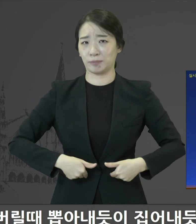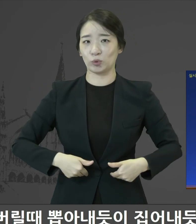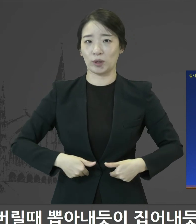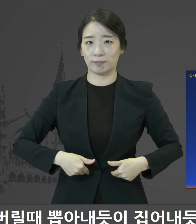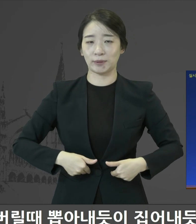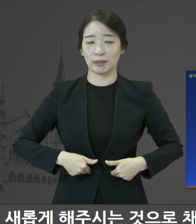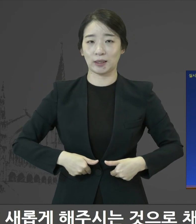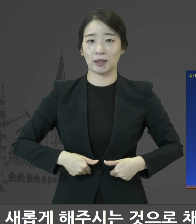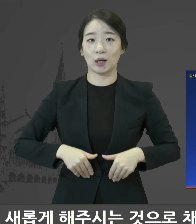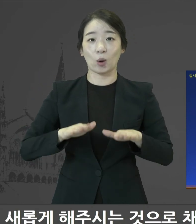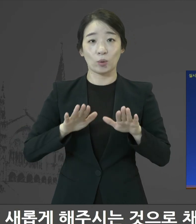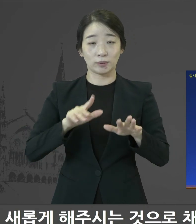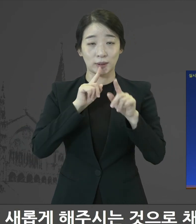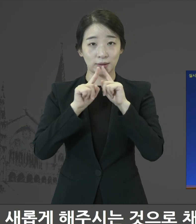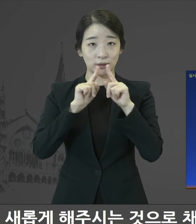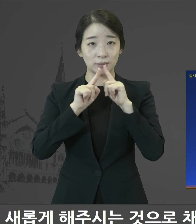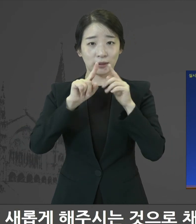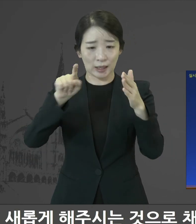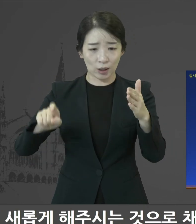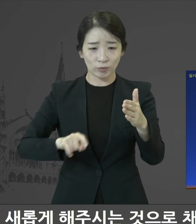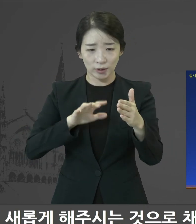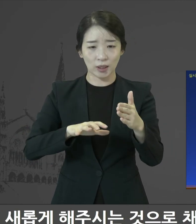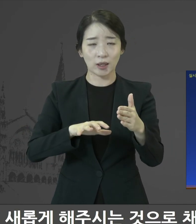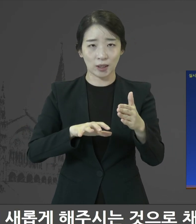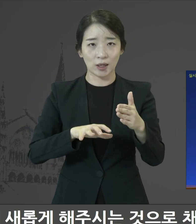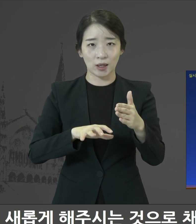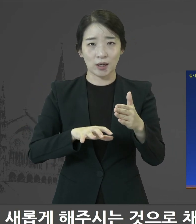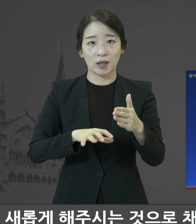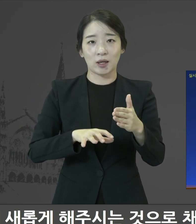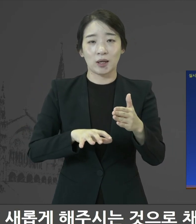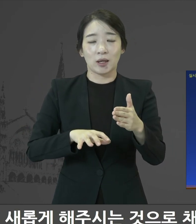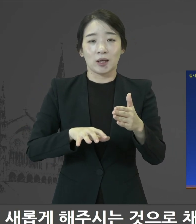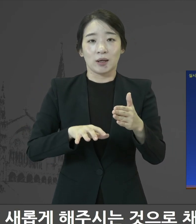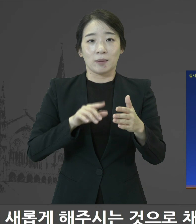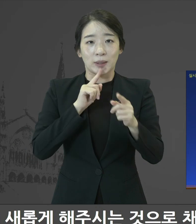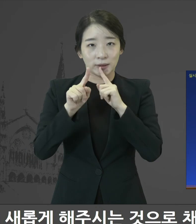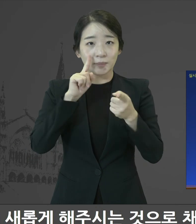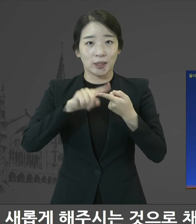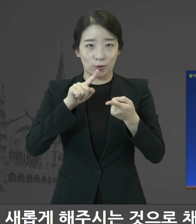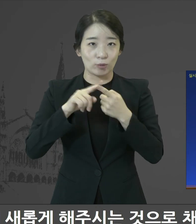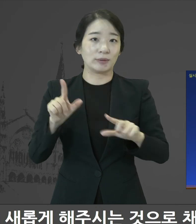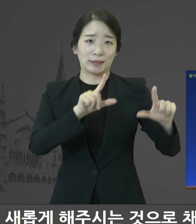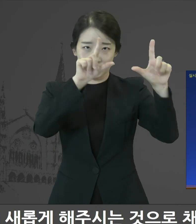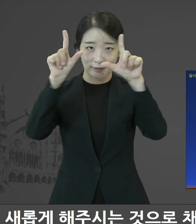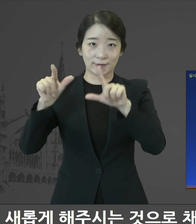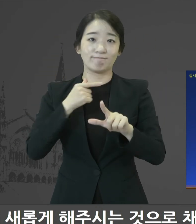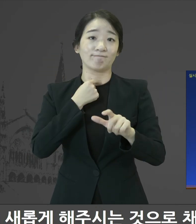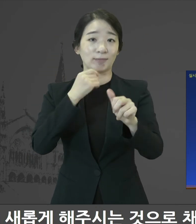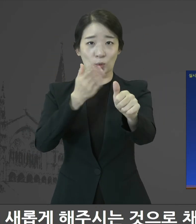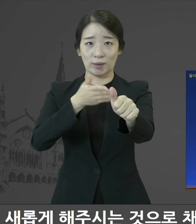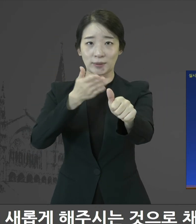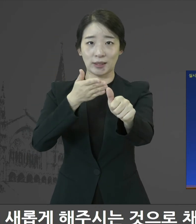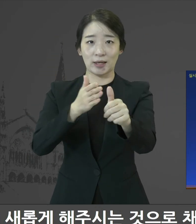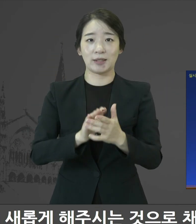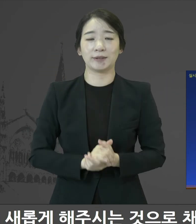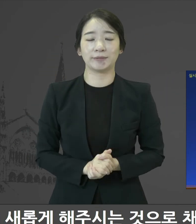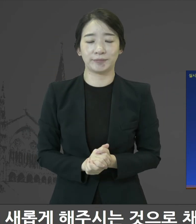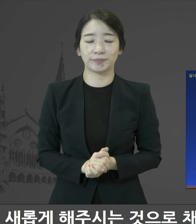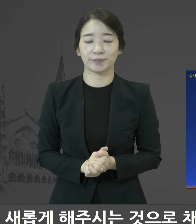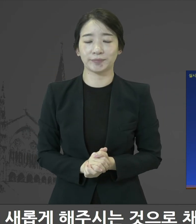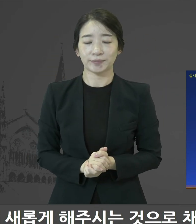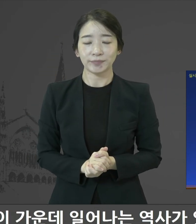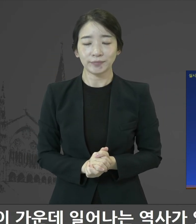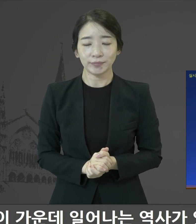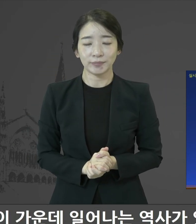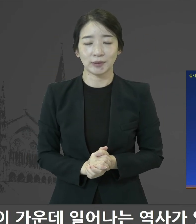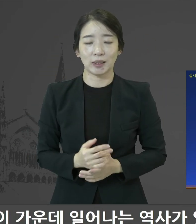우리 가운데 일어나는 역사 지속되기를 주 안에서 소망합니다. 기도하겠습니다. 살아계신